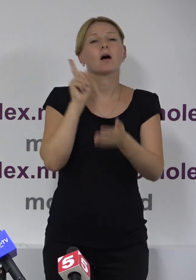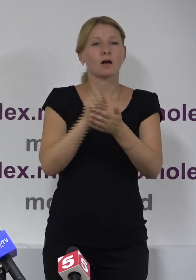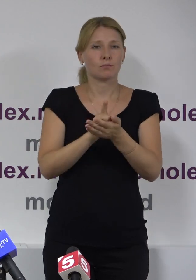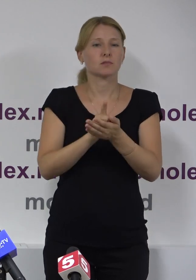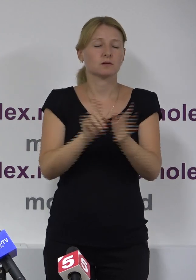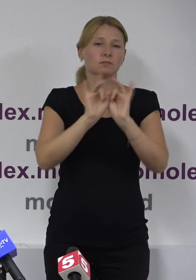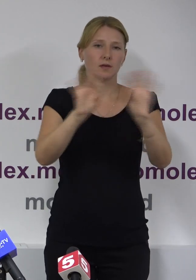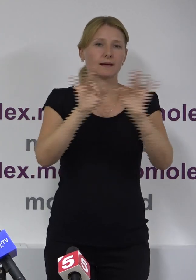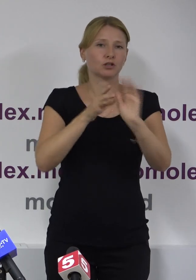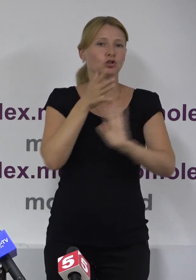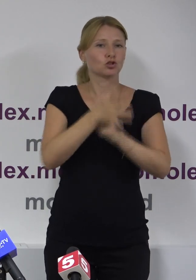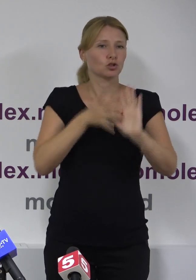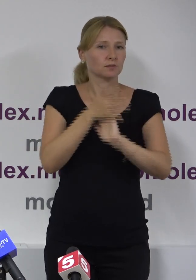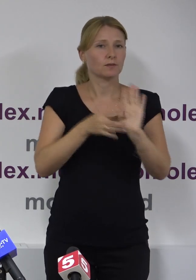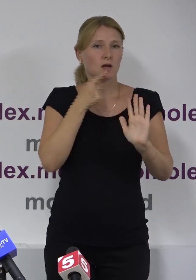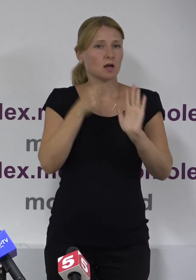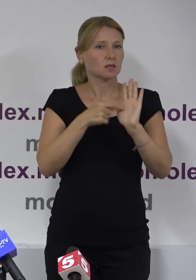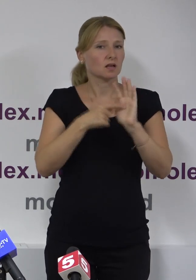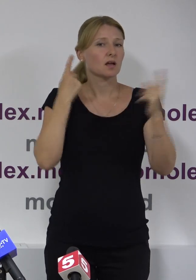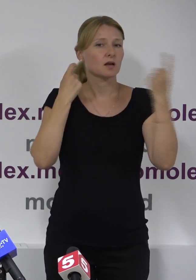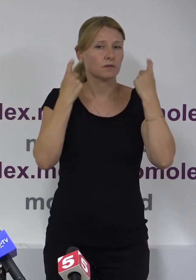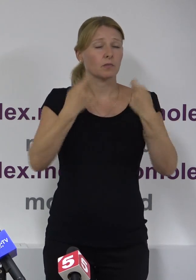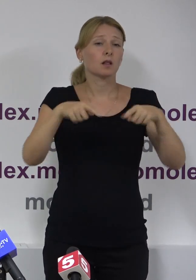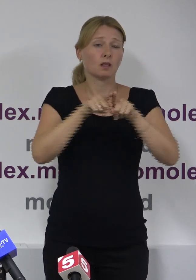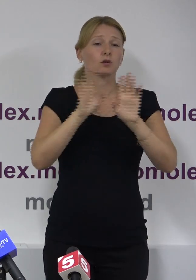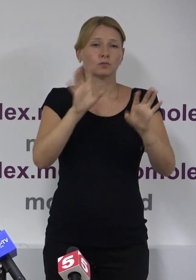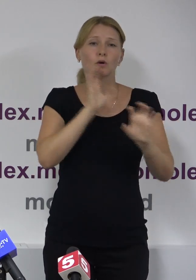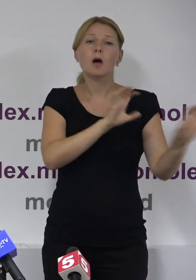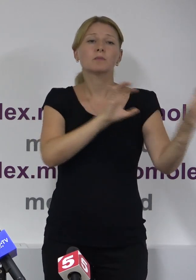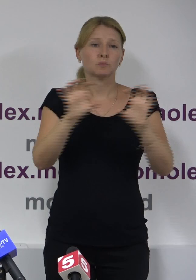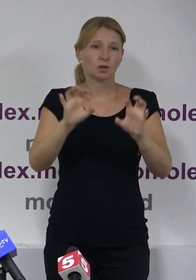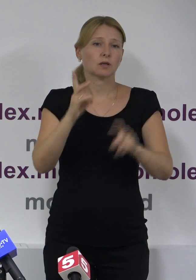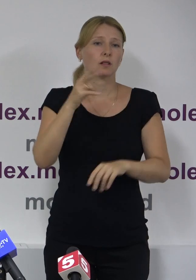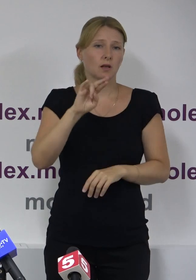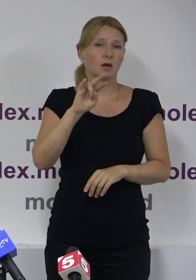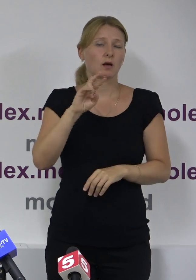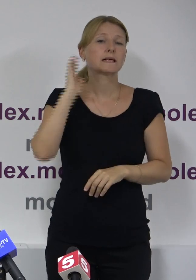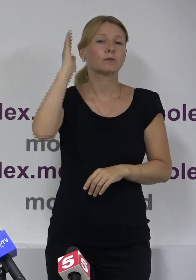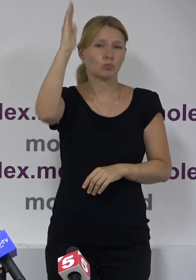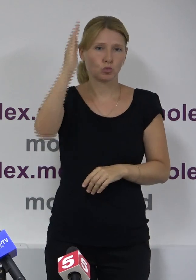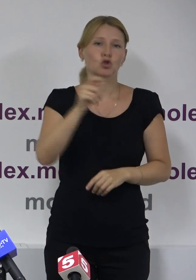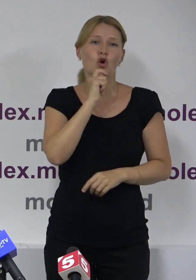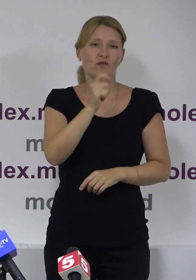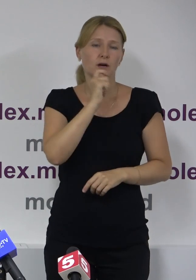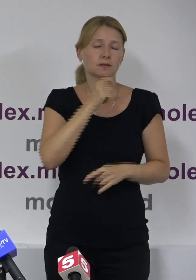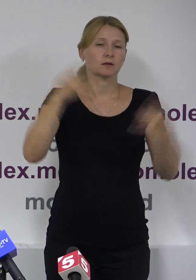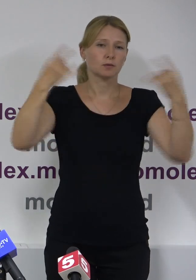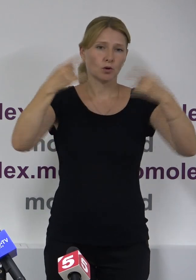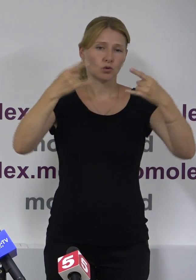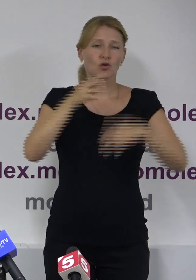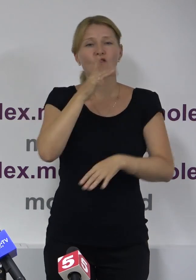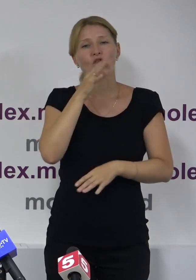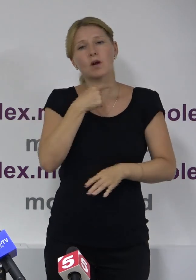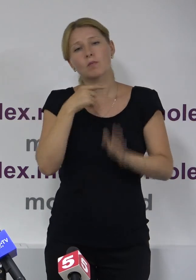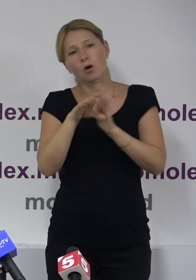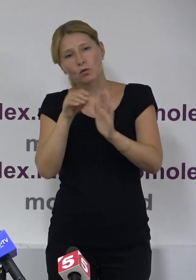și sigur că vom asigura și pentru următoarele evenimente conferințe de presă, inclusiv în ziua